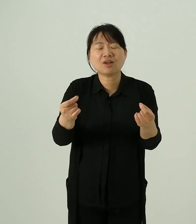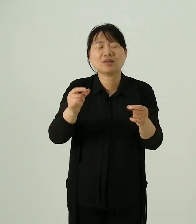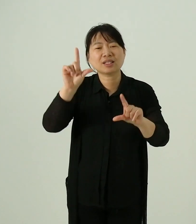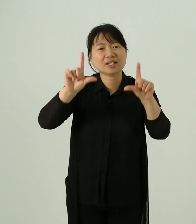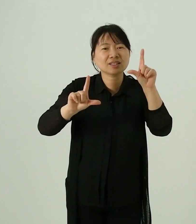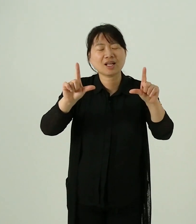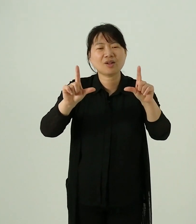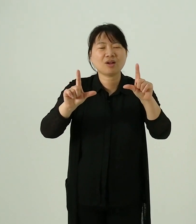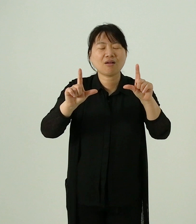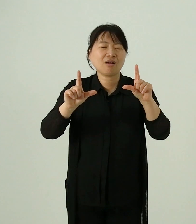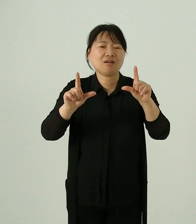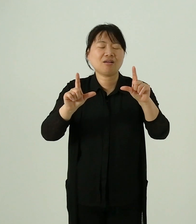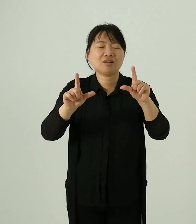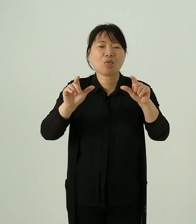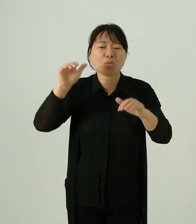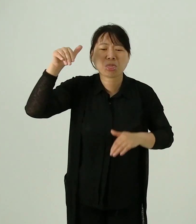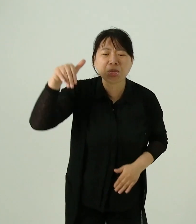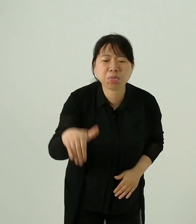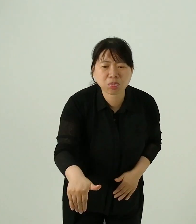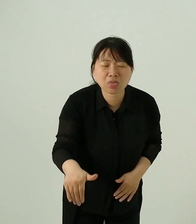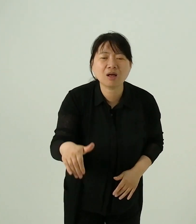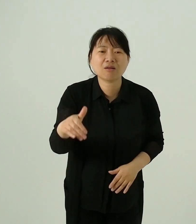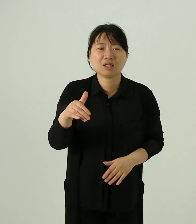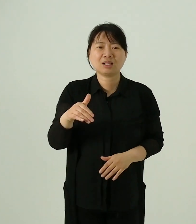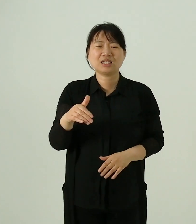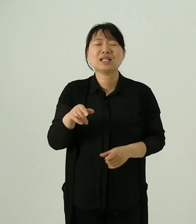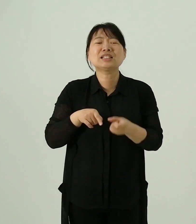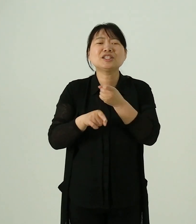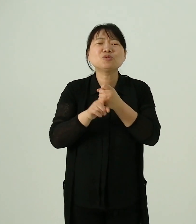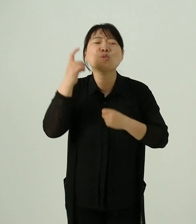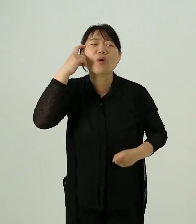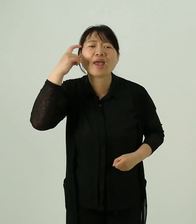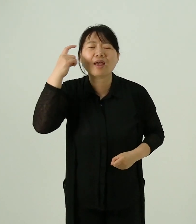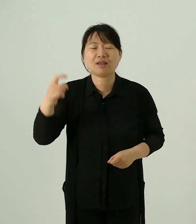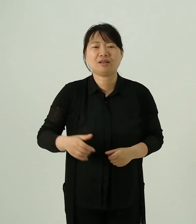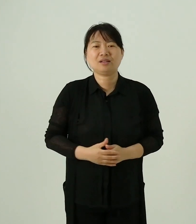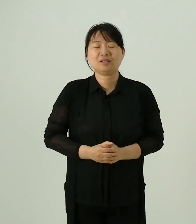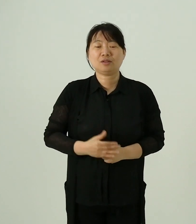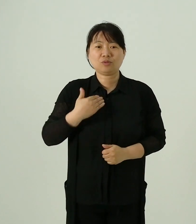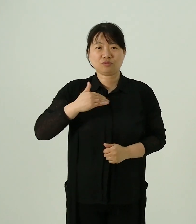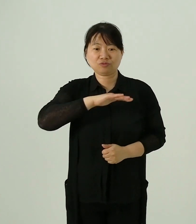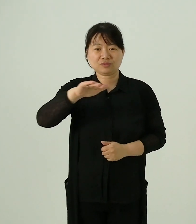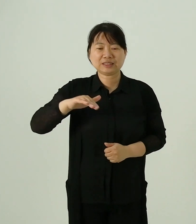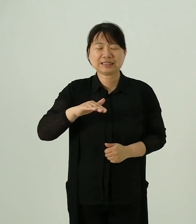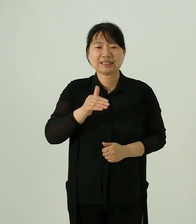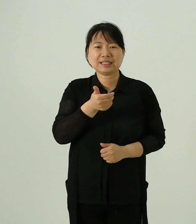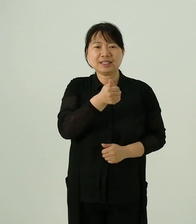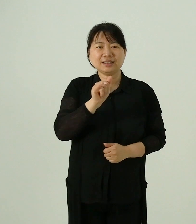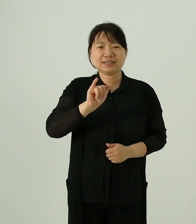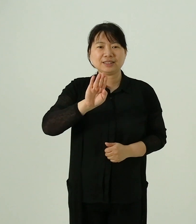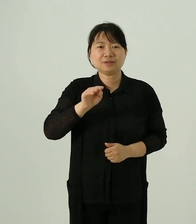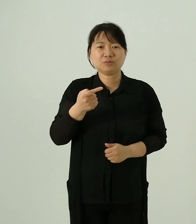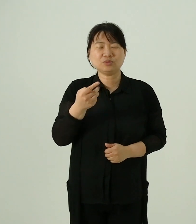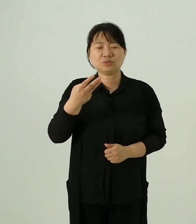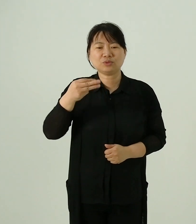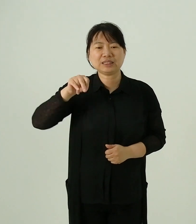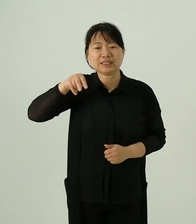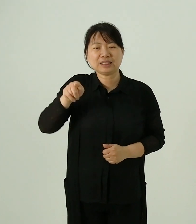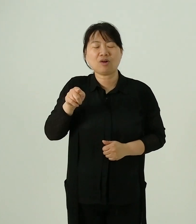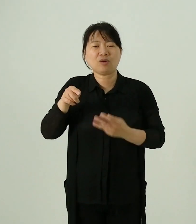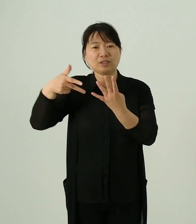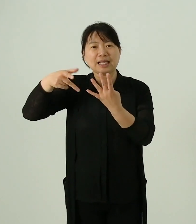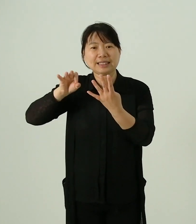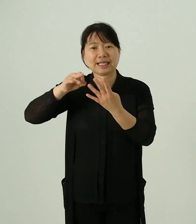상태로 나락에 떨어진 근본적인 이유를 알아야 돼요. 우리 히브리서 4장을 한번 좀